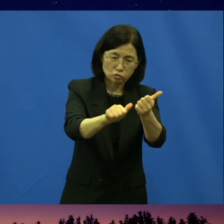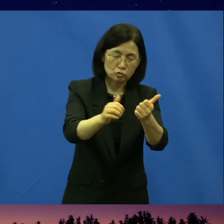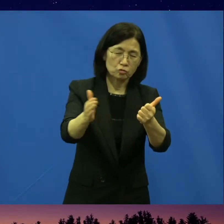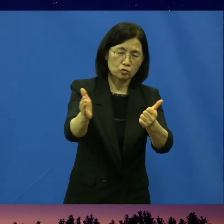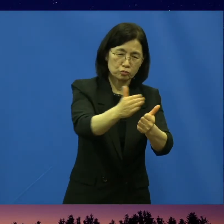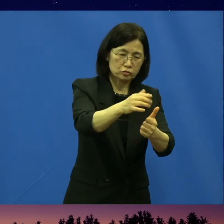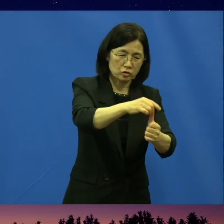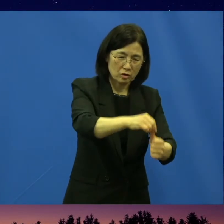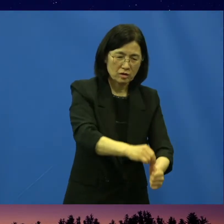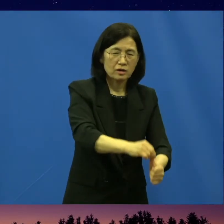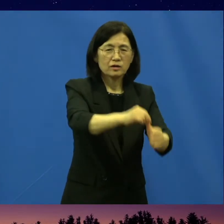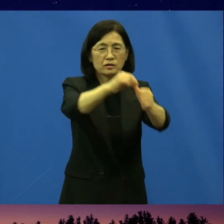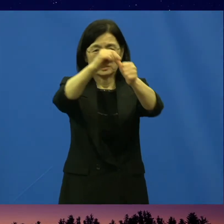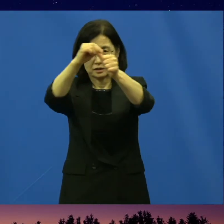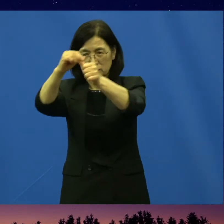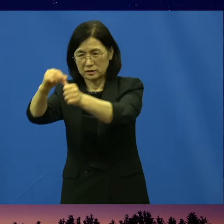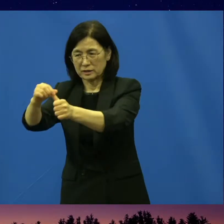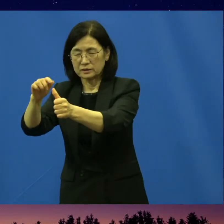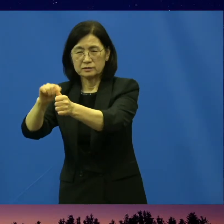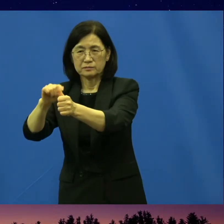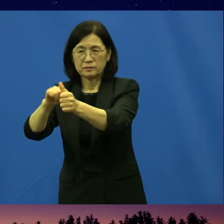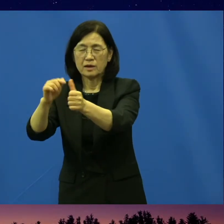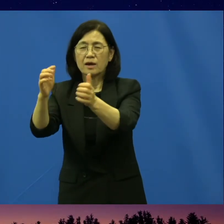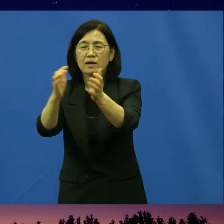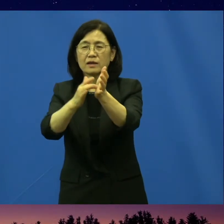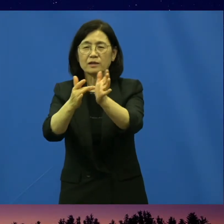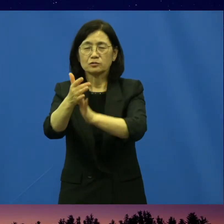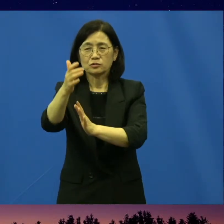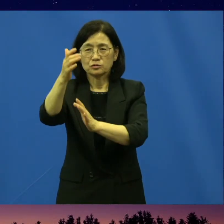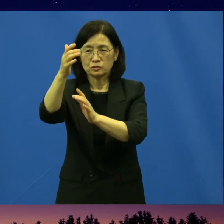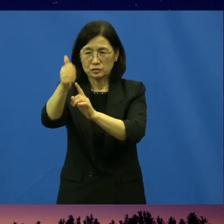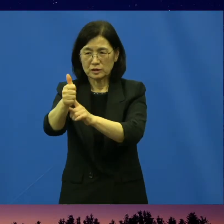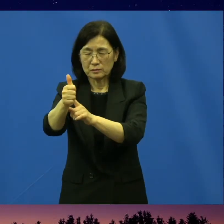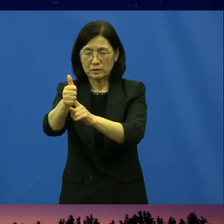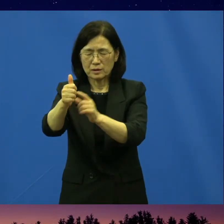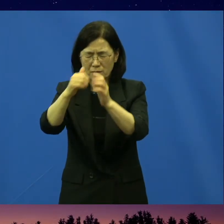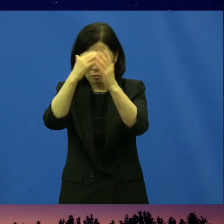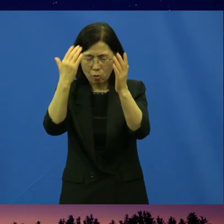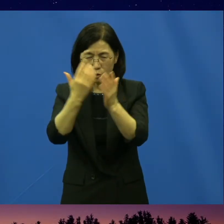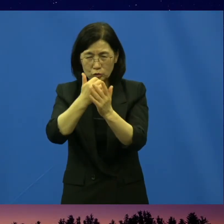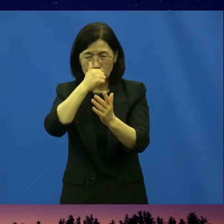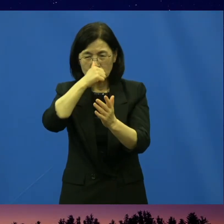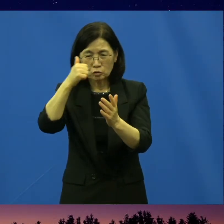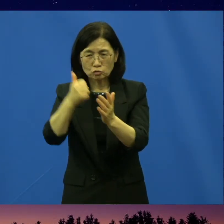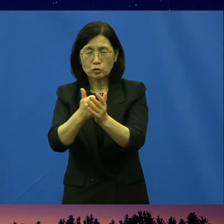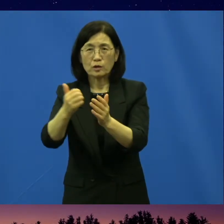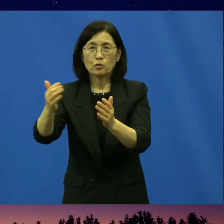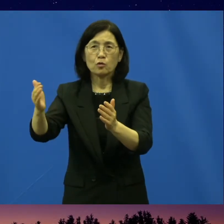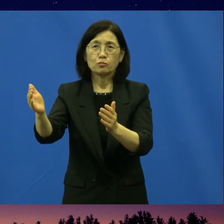그 예수가 우리의 모든 죄로부터, 그 죄로부터 온 죽음의